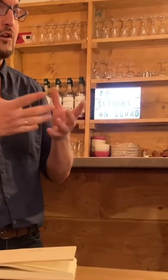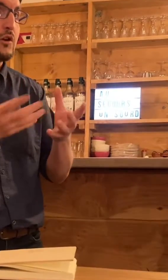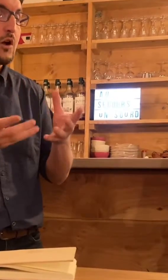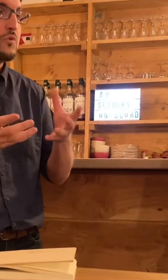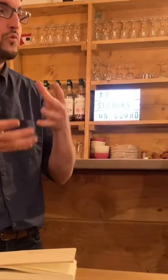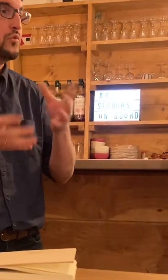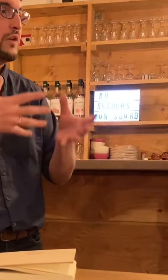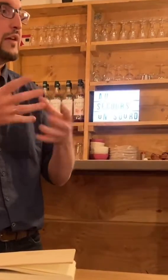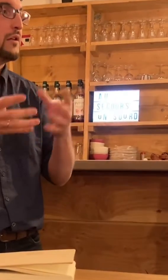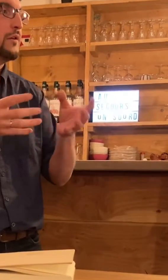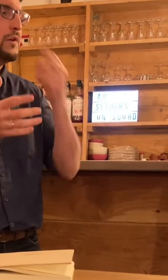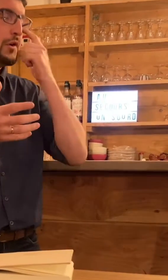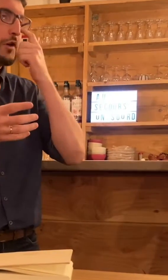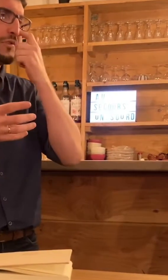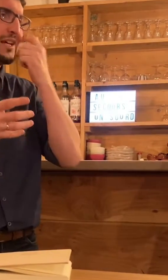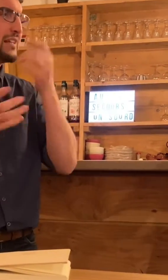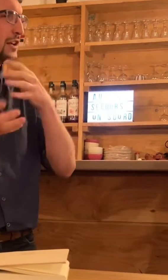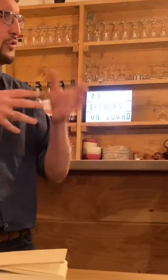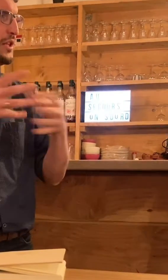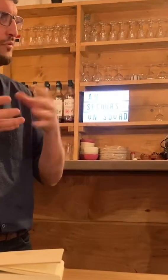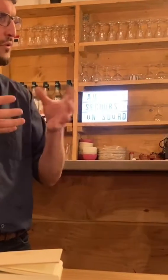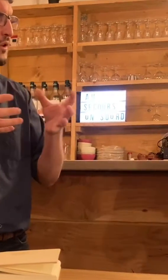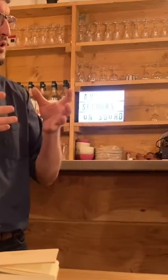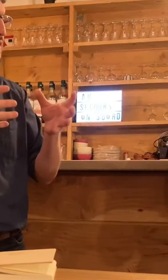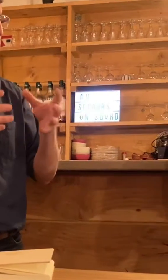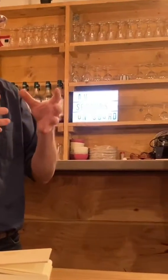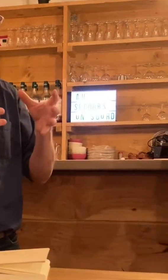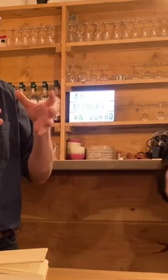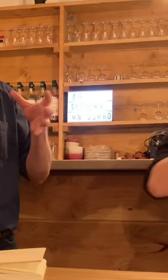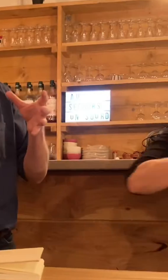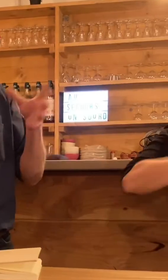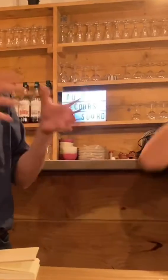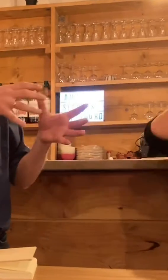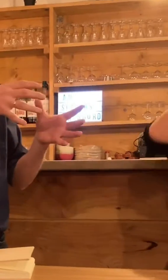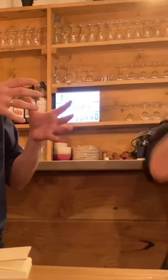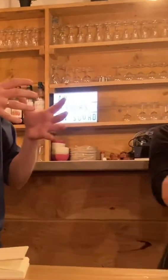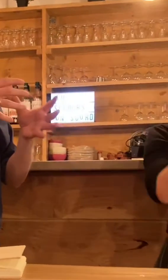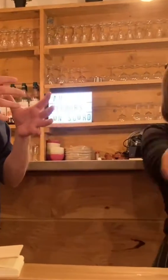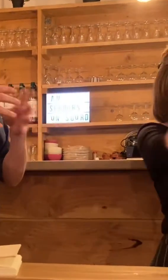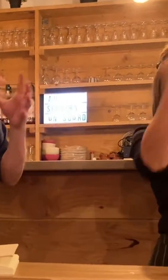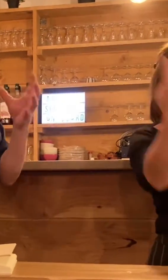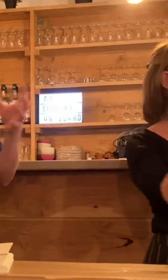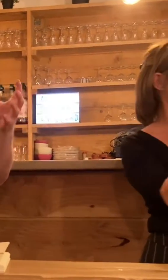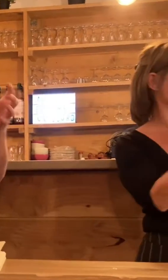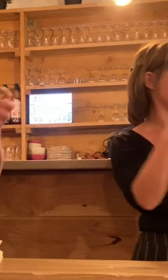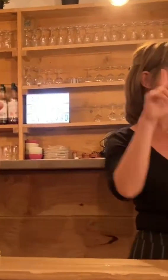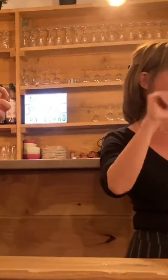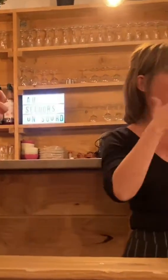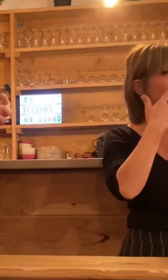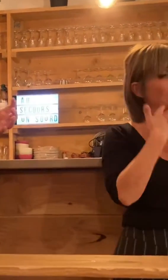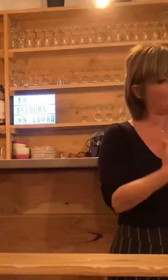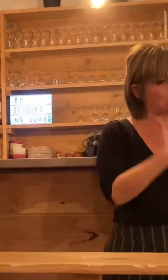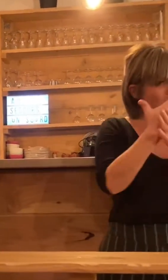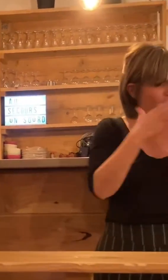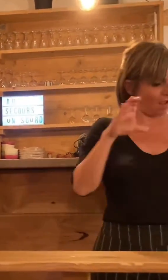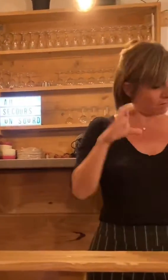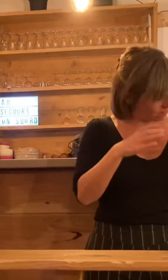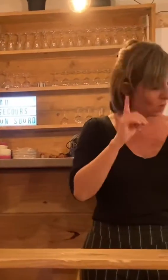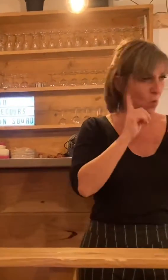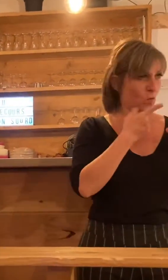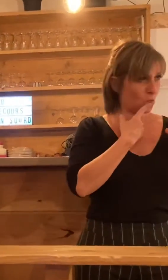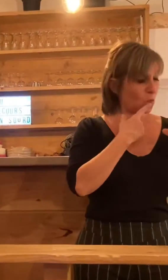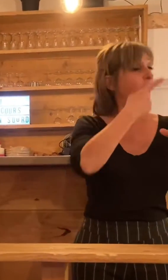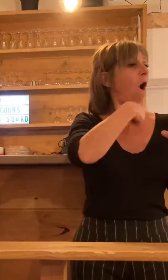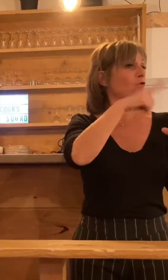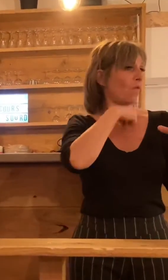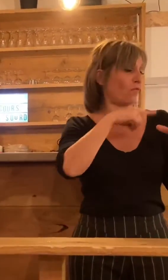avait une école où il y avait comme une classe inclusive. Et il y avait le matin, on était entre sourds avec une orthophoniste et l'après-midi, on était dans une